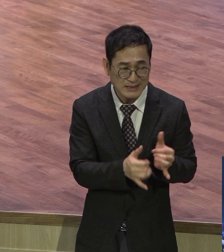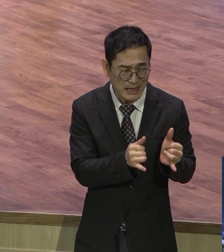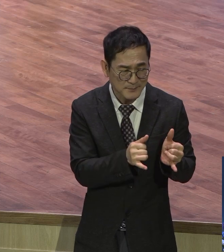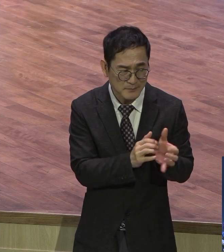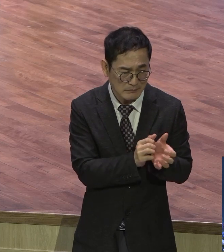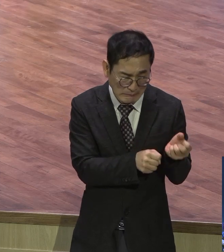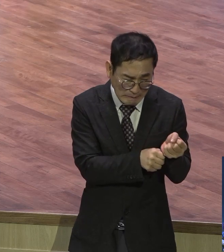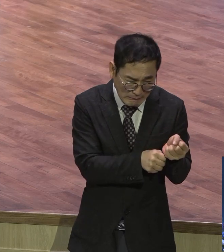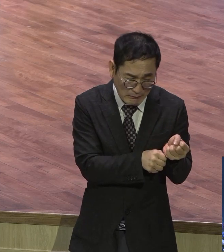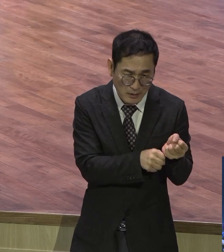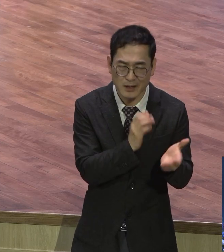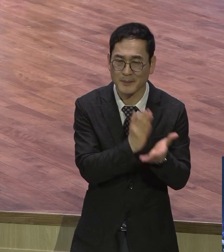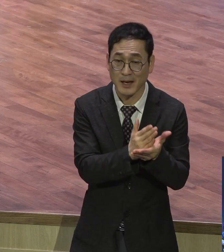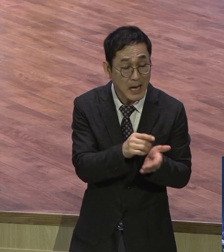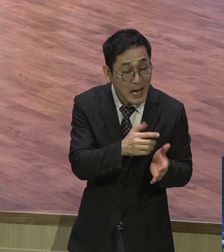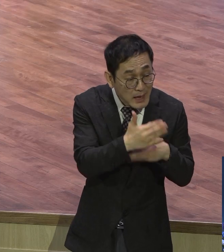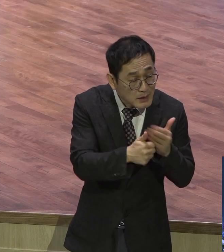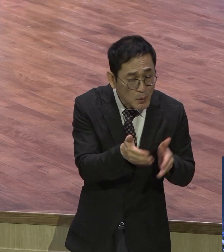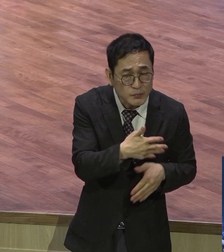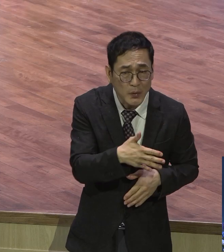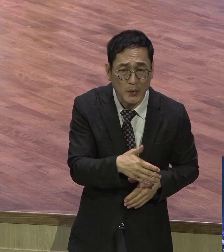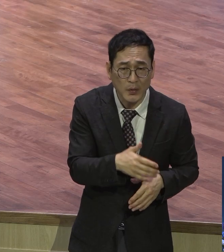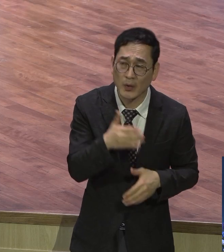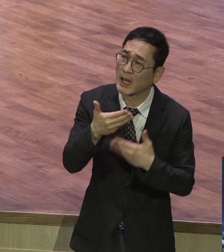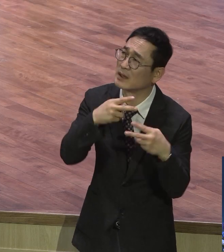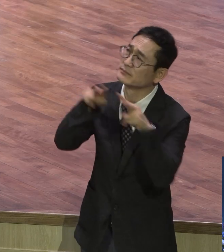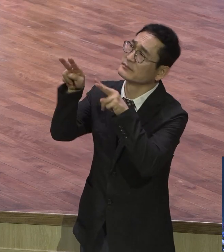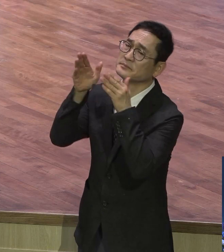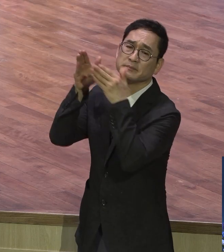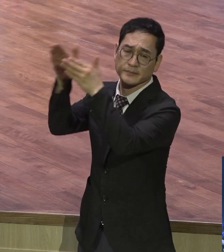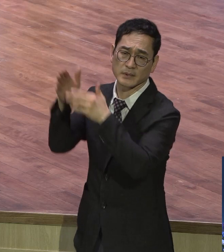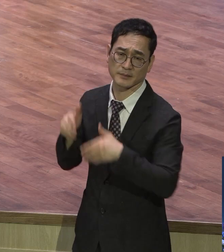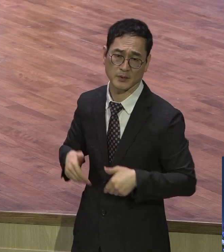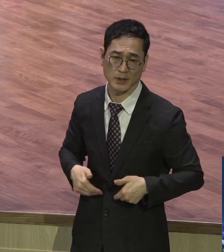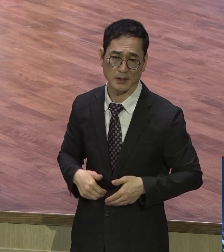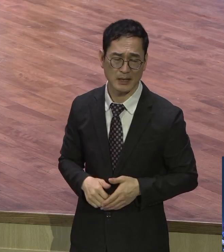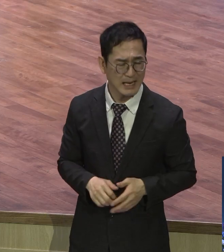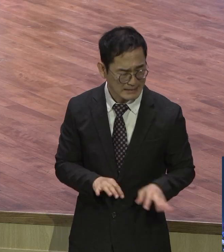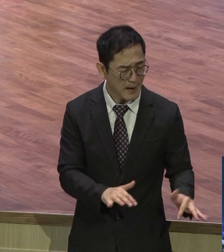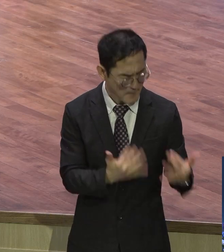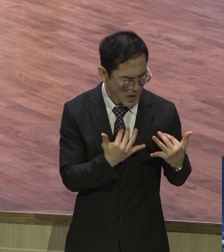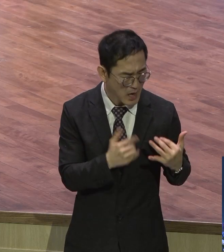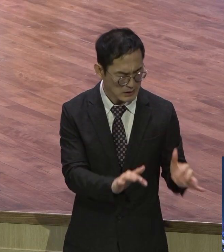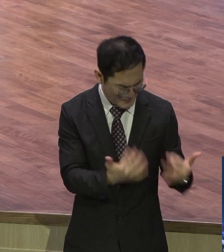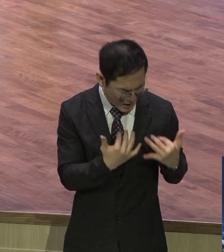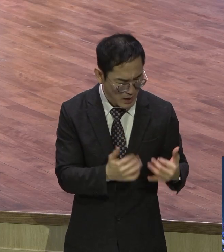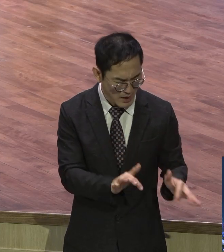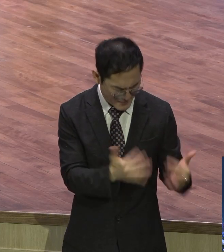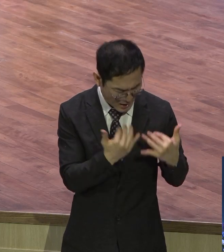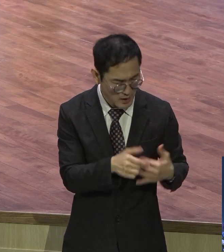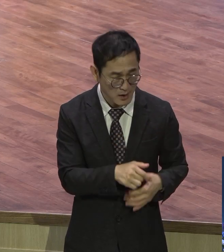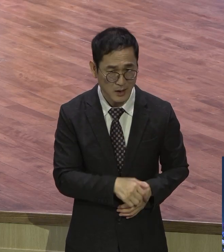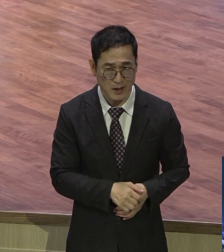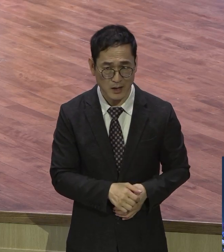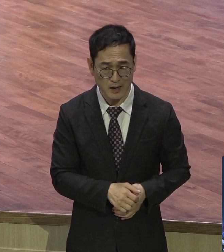없습니다 하나님이 다 준비해놓고 나만 바라보고 나에게 구하라 칸데 안 구합니다